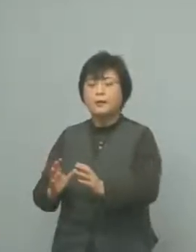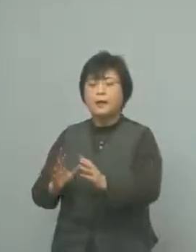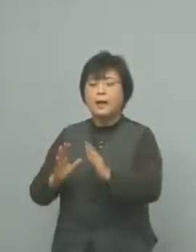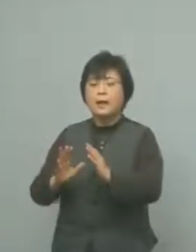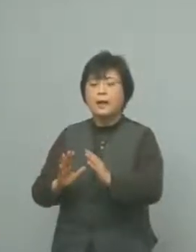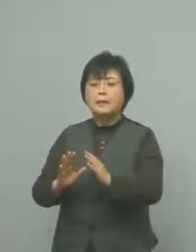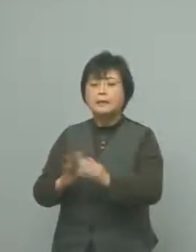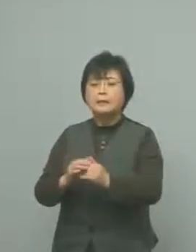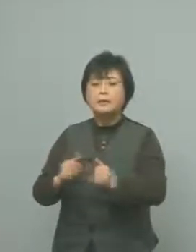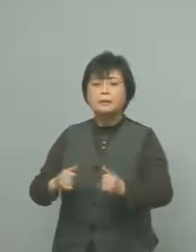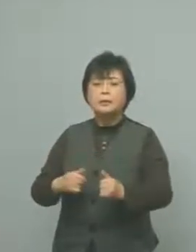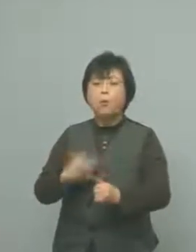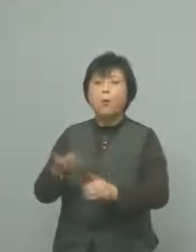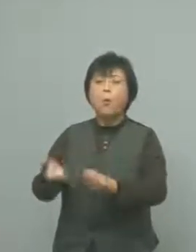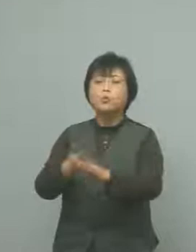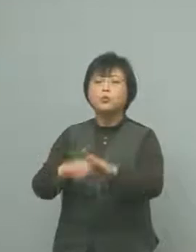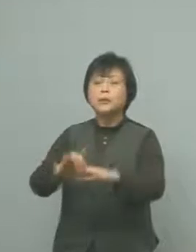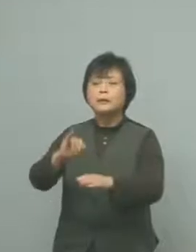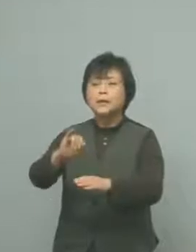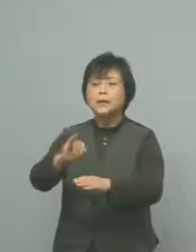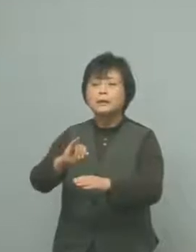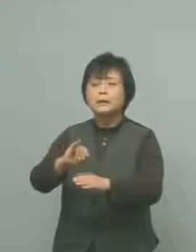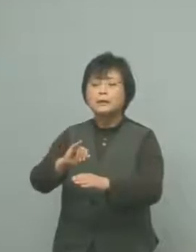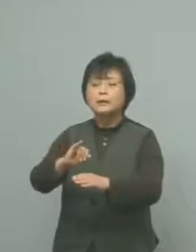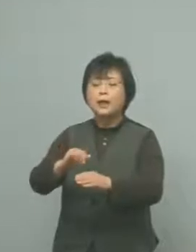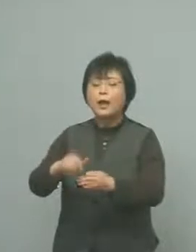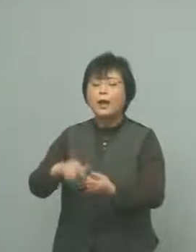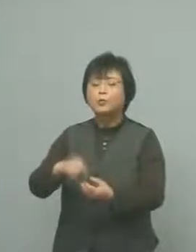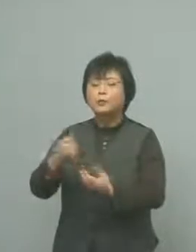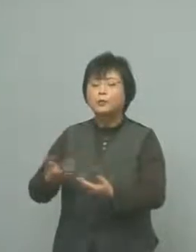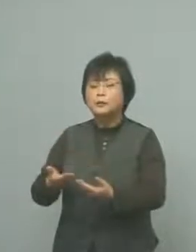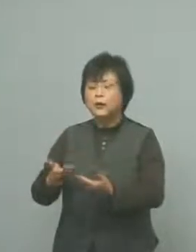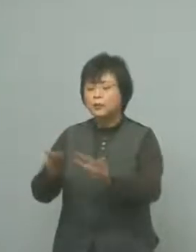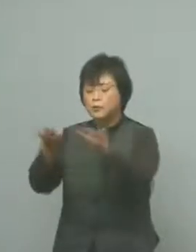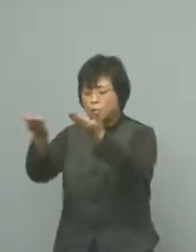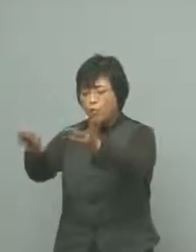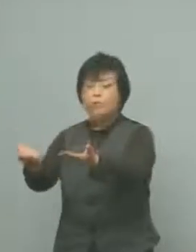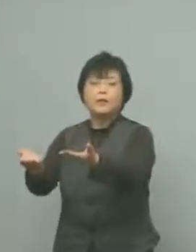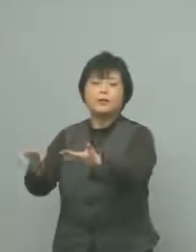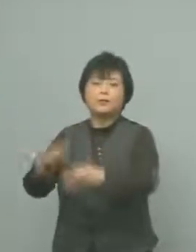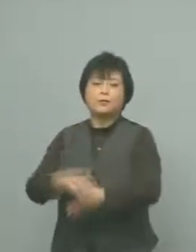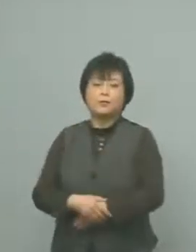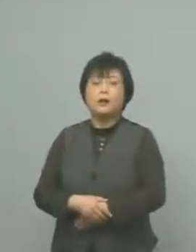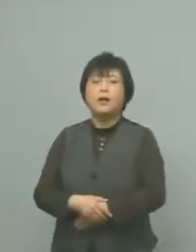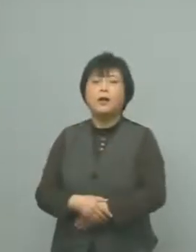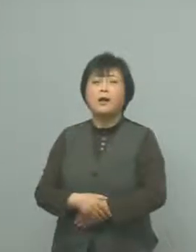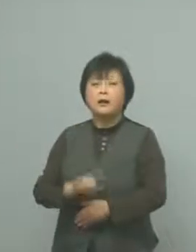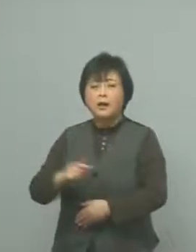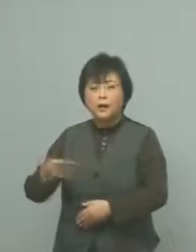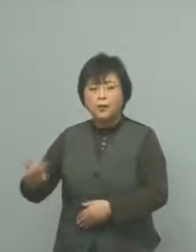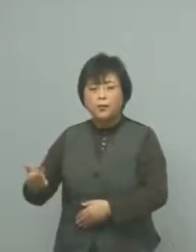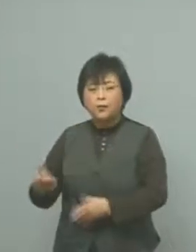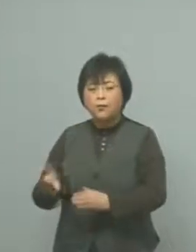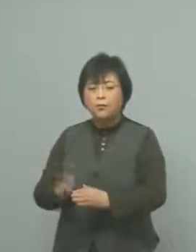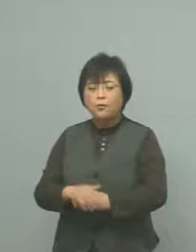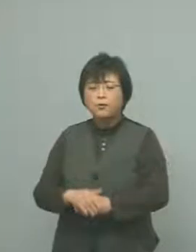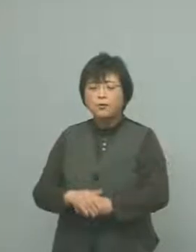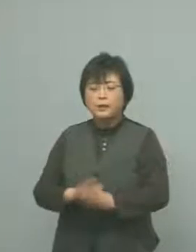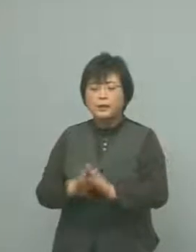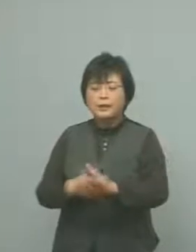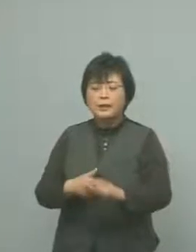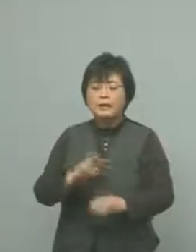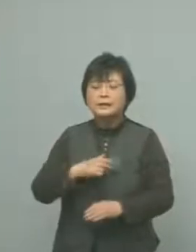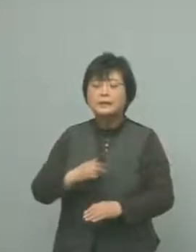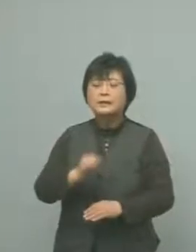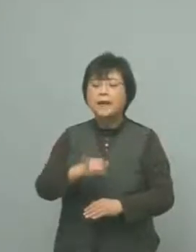自民現職の大沼瑞穂さんにですね、推薦状をまあ渡したりと、結構まあ県内の市長の自治体の市長の方はです